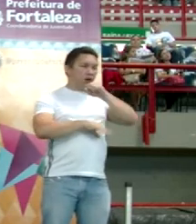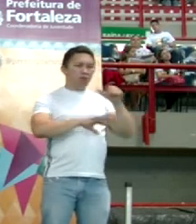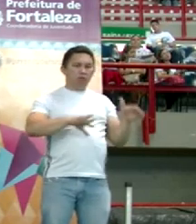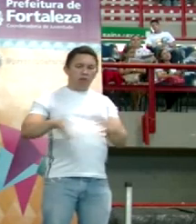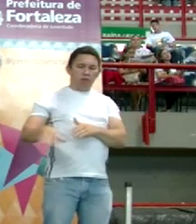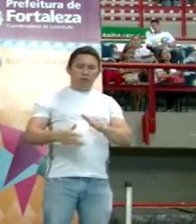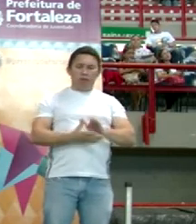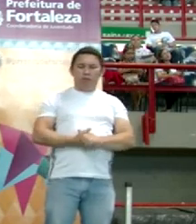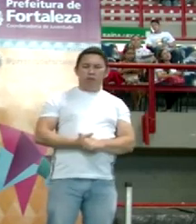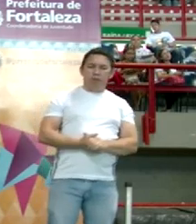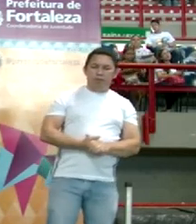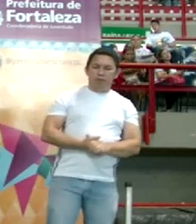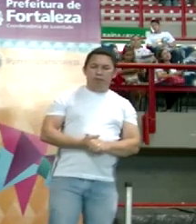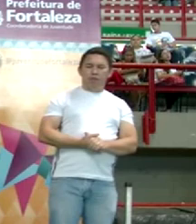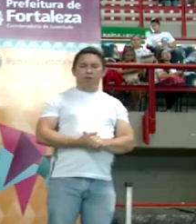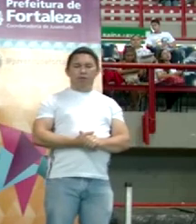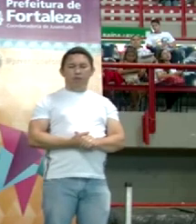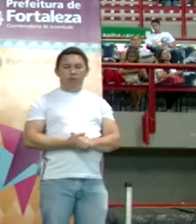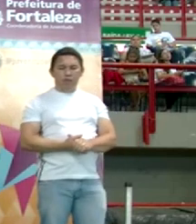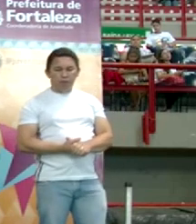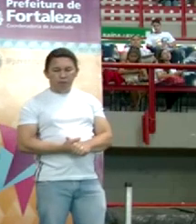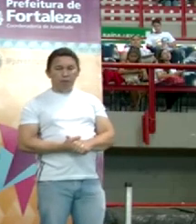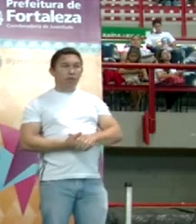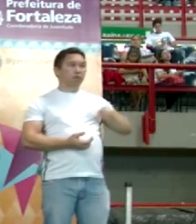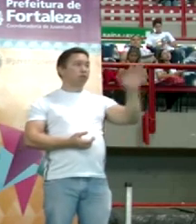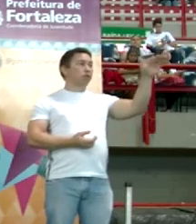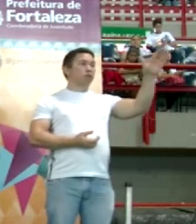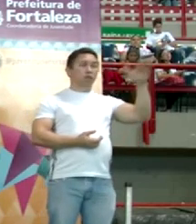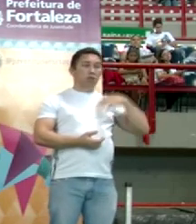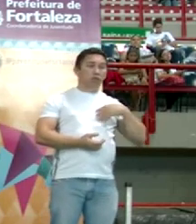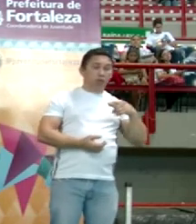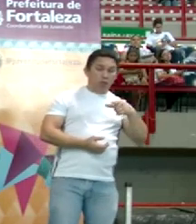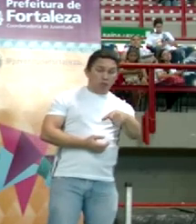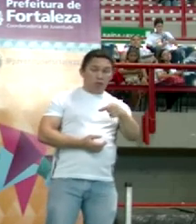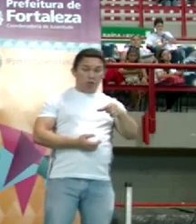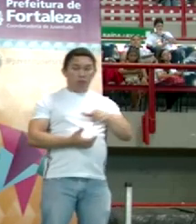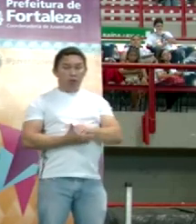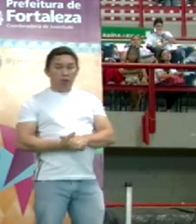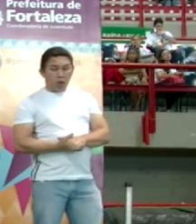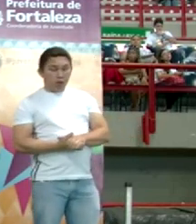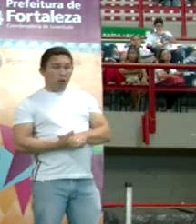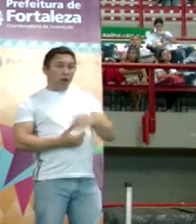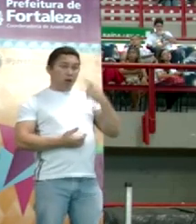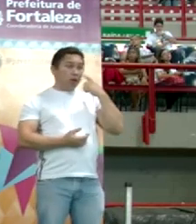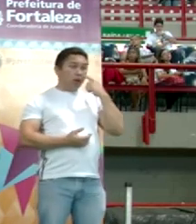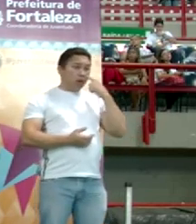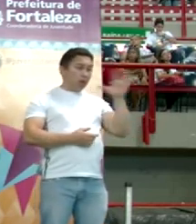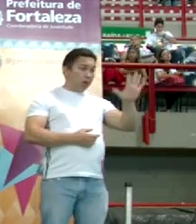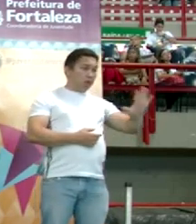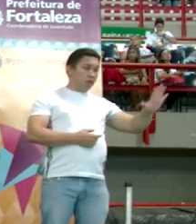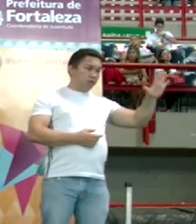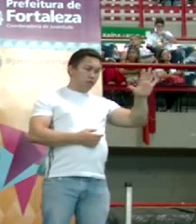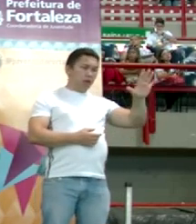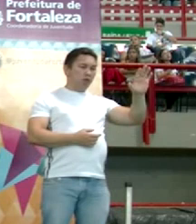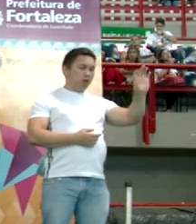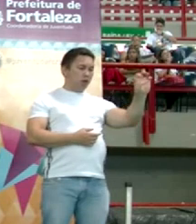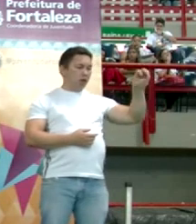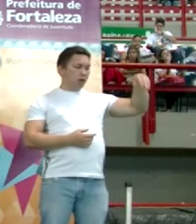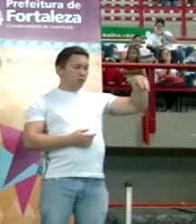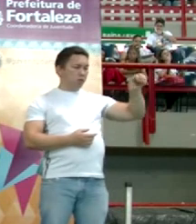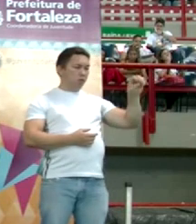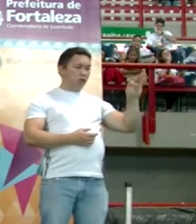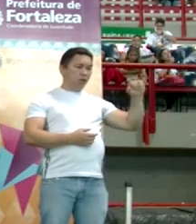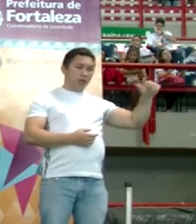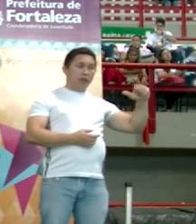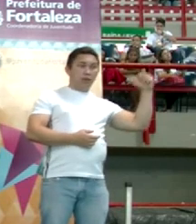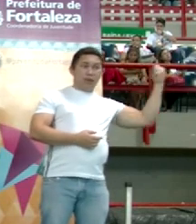passar adiante que o tempo está mugindo. Ei, na função emotiva, nós temos a primeira. Na